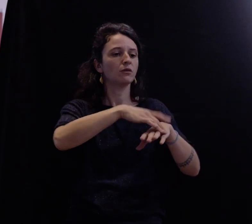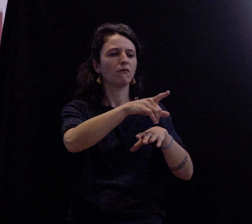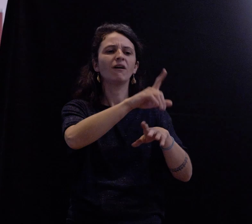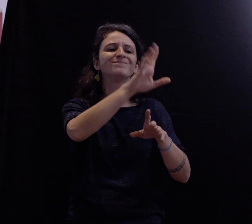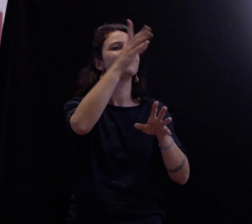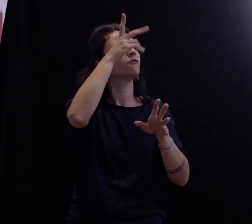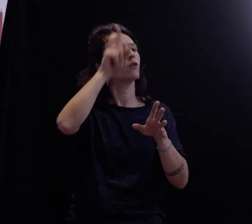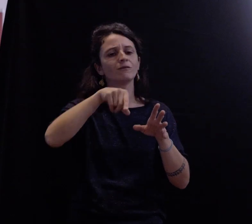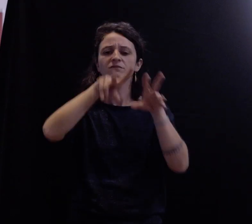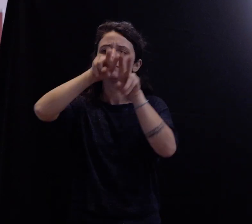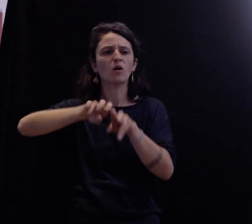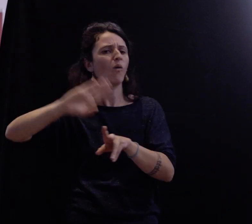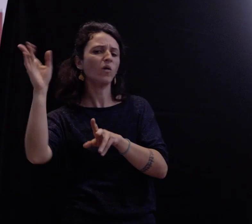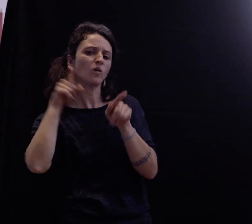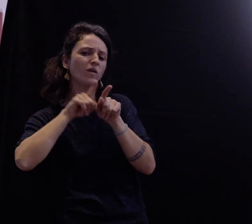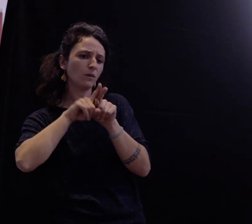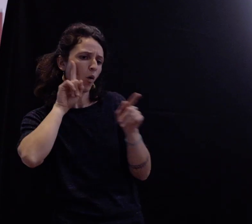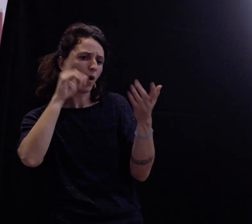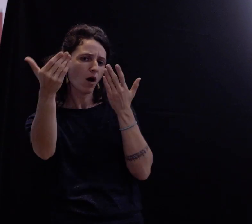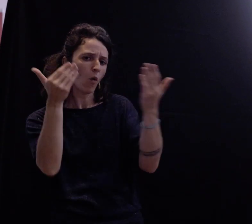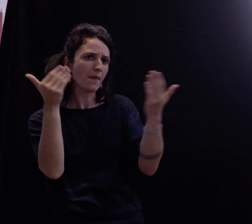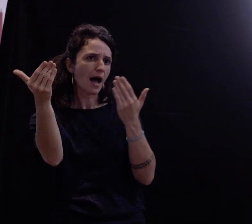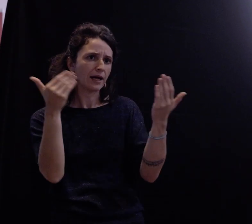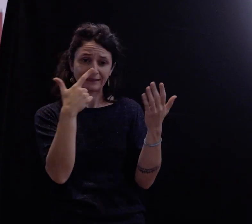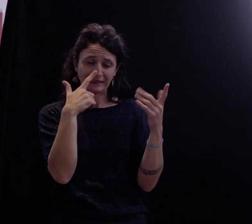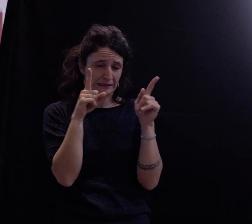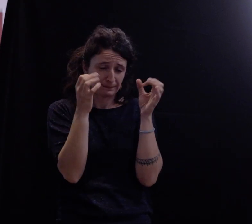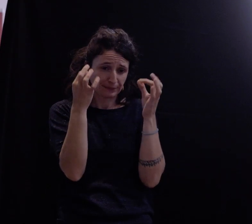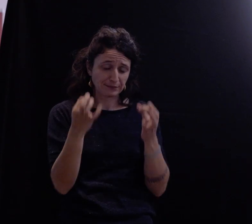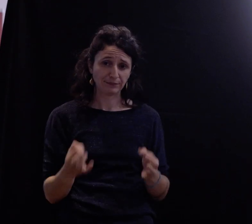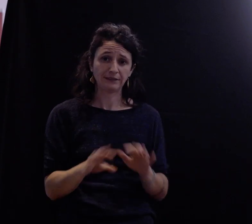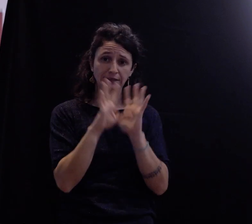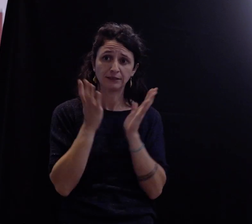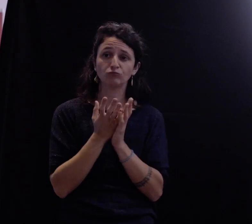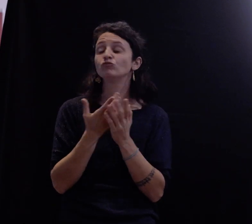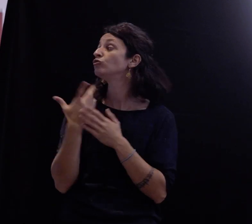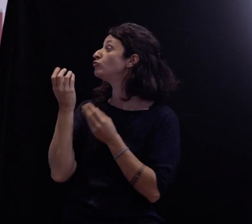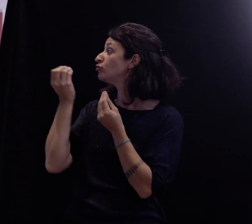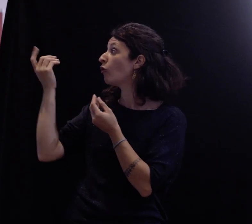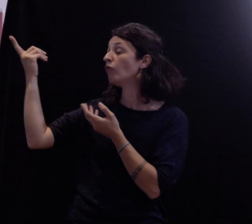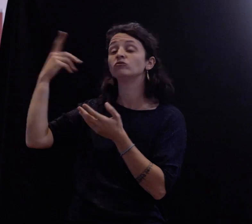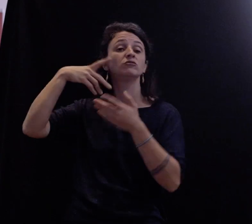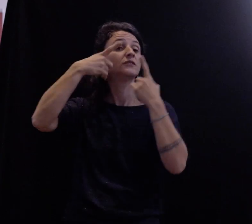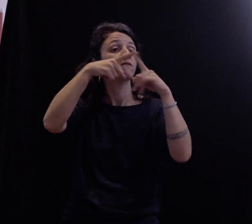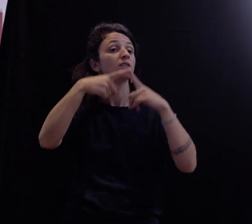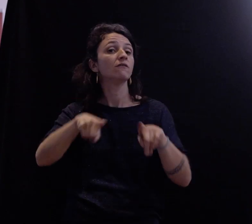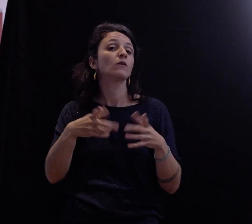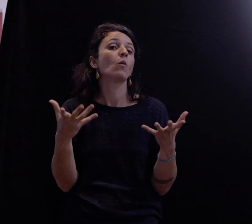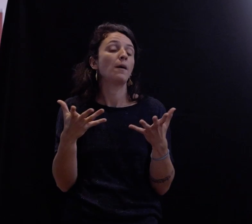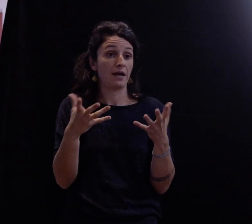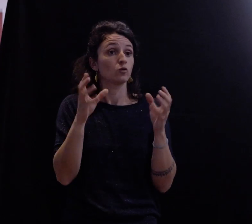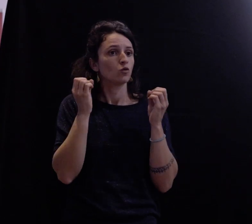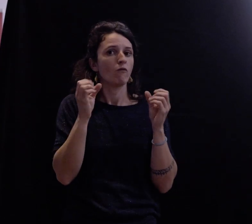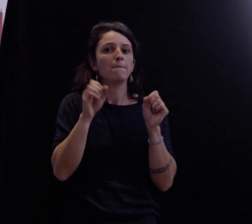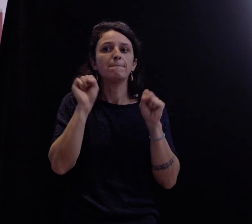qu'on ne sait jamais, ça se ressemble tellement. Je vous ai mis les différences qu'il peut y avoir entre les patients, mais vraiment, ça peut être confondu. Donc,